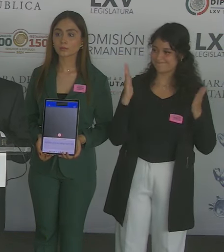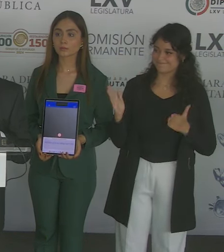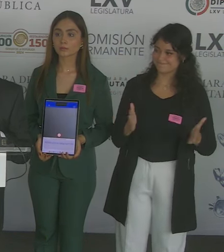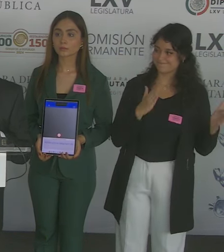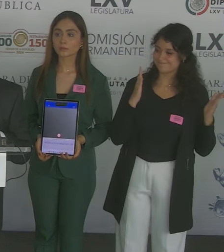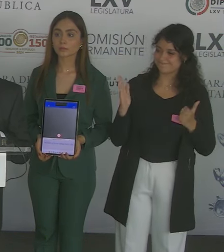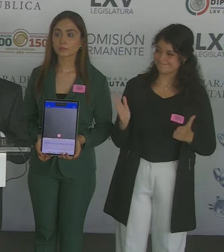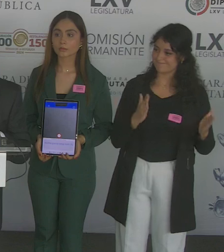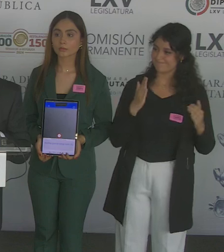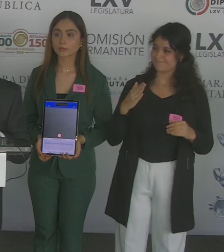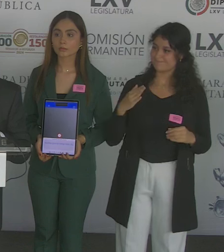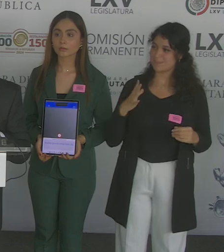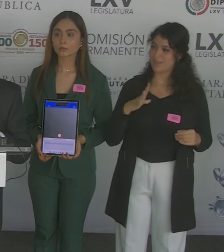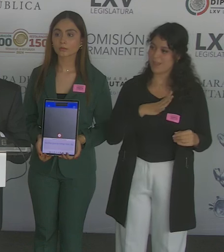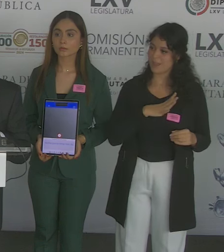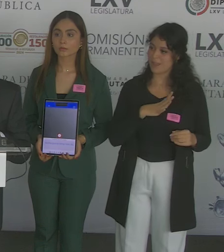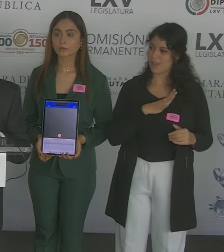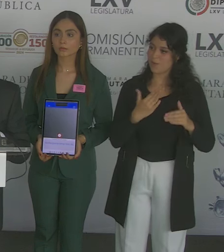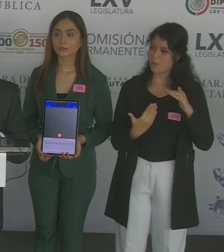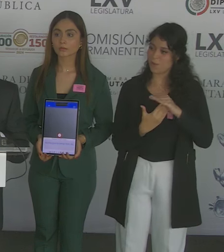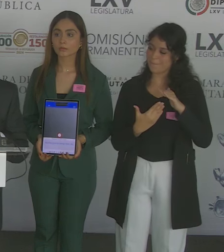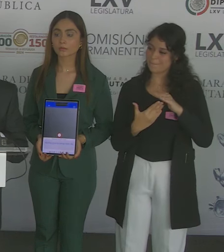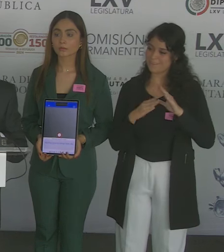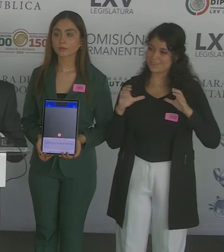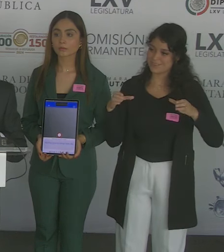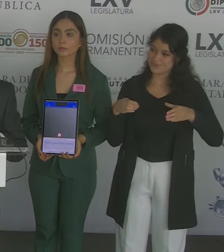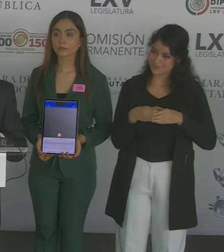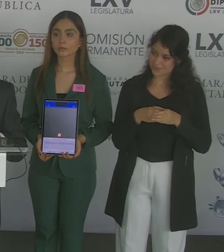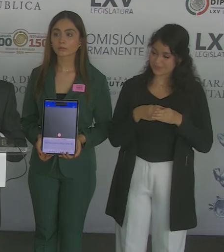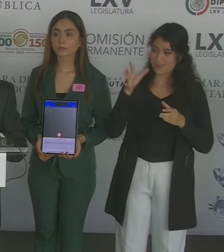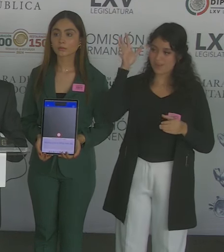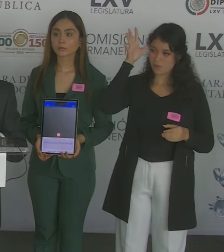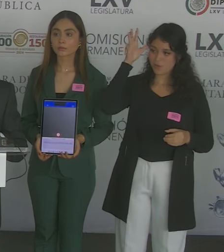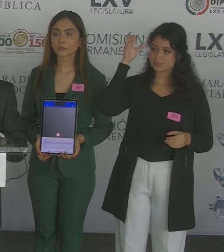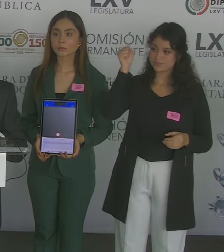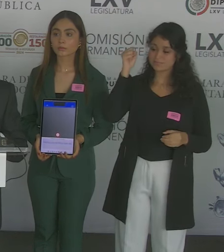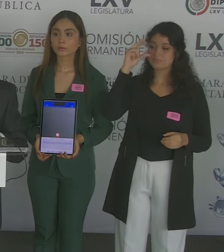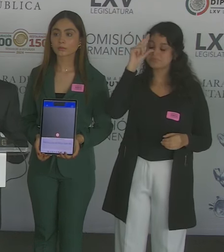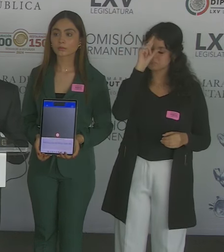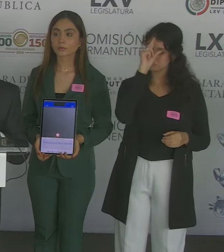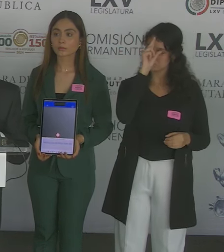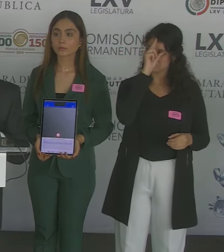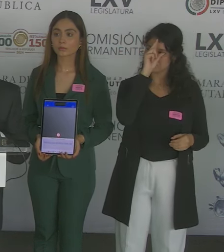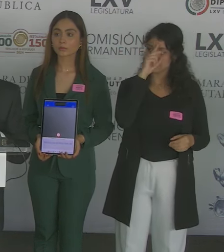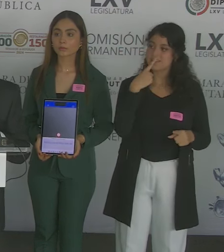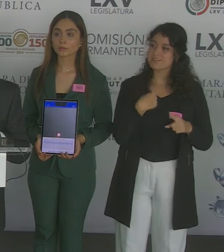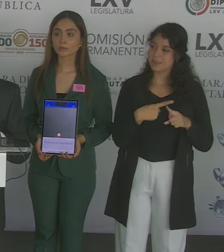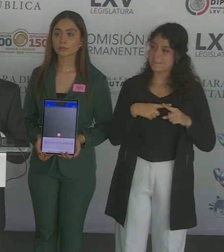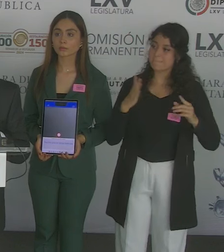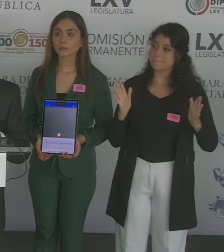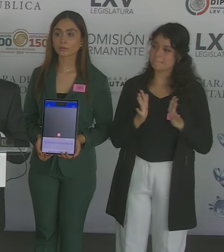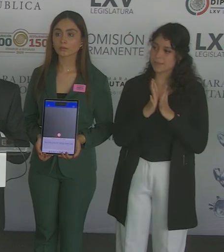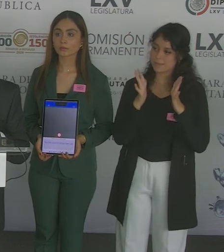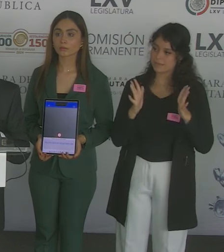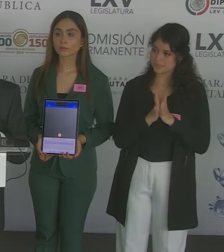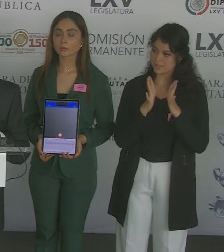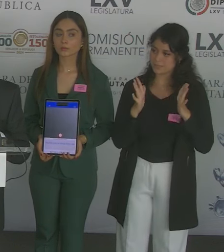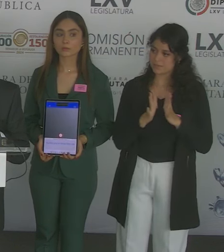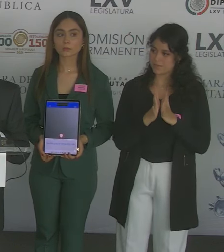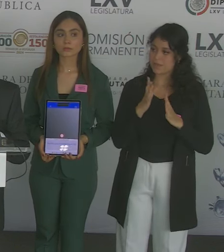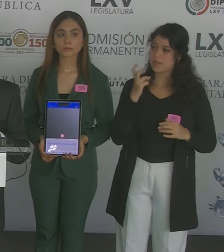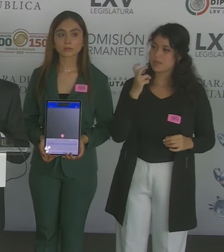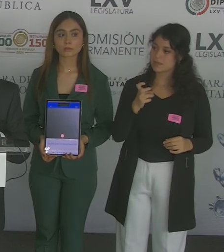comité de evaluación de las capacidades del quienes van a participar en esta posible